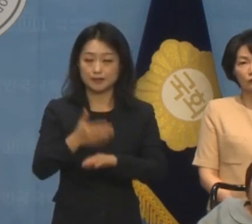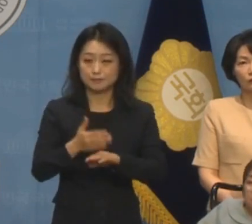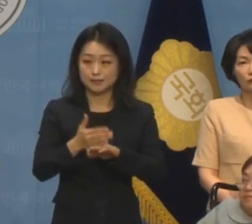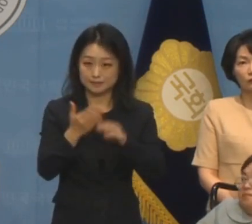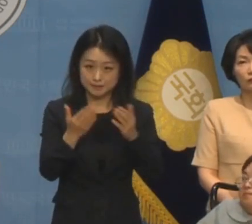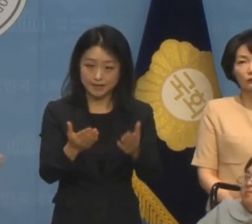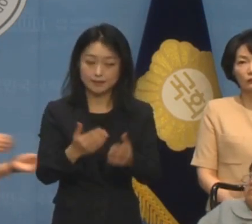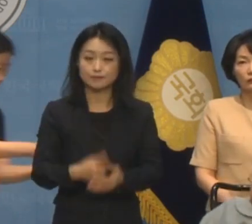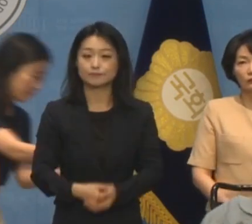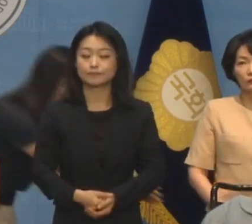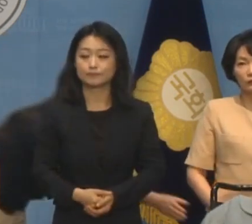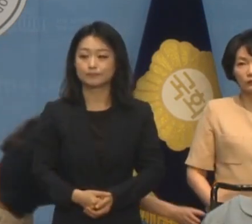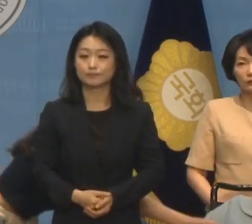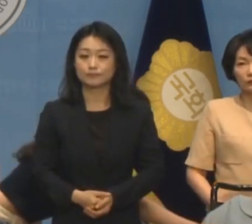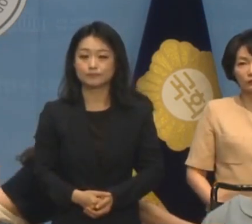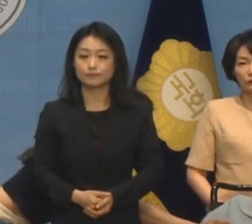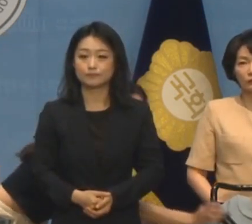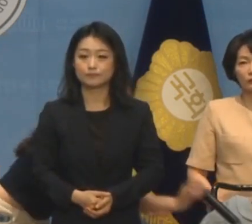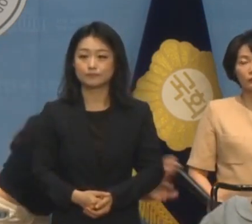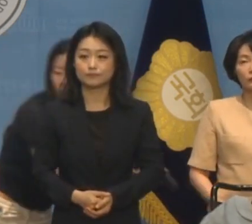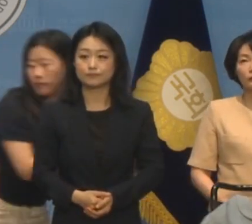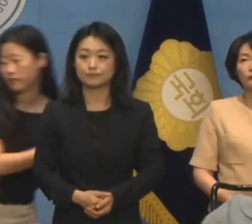감사합니다.